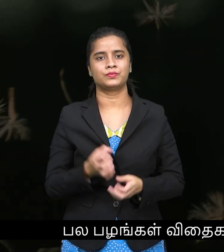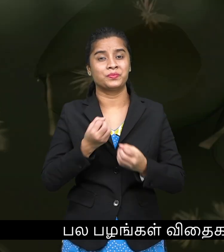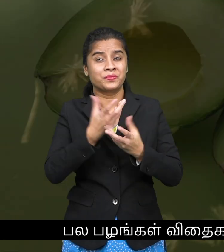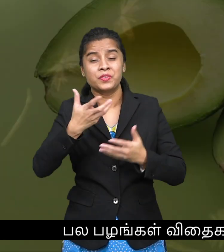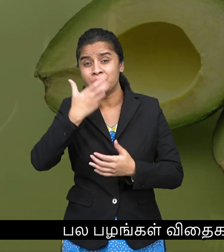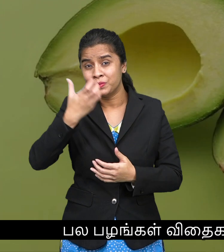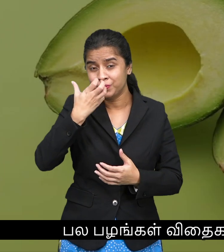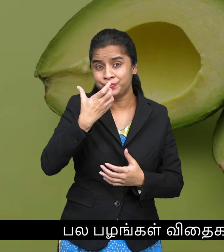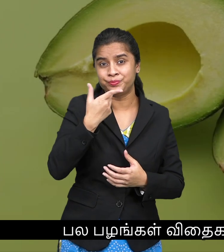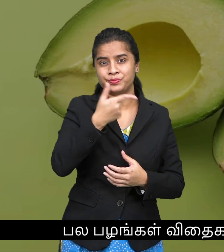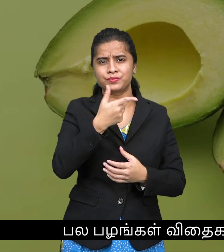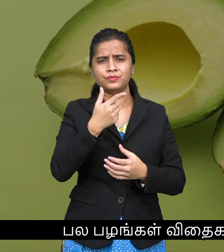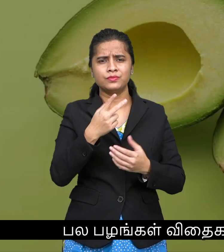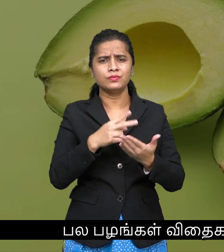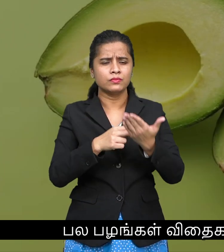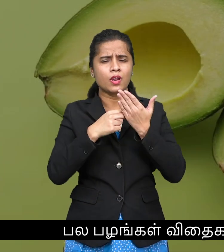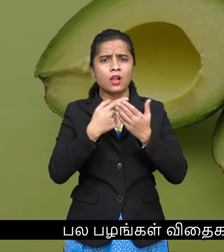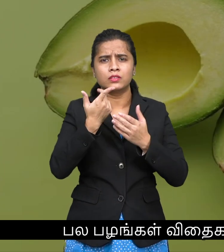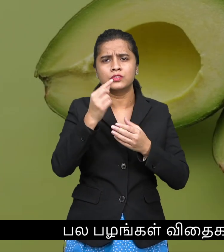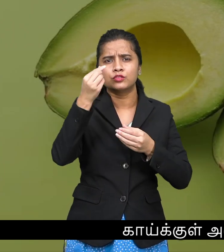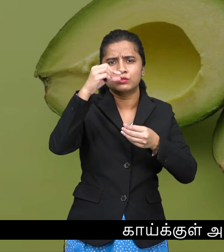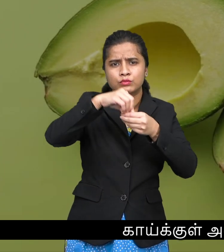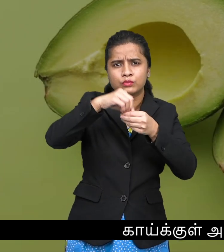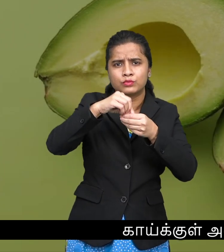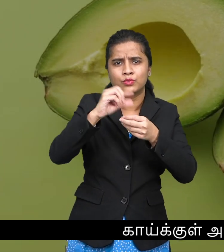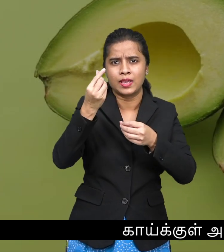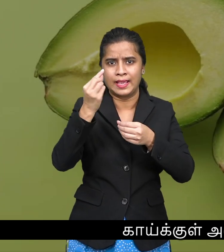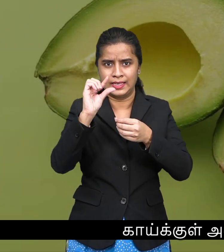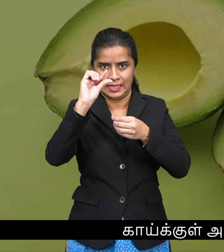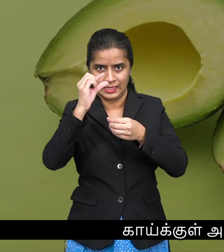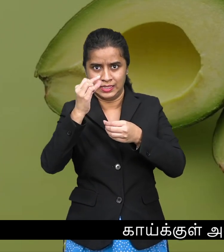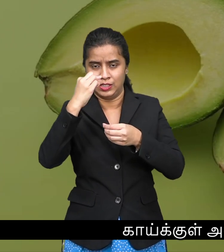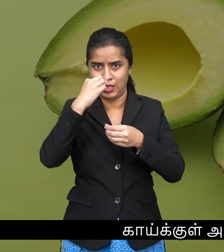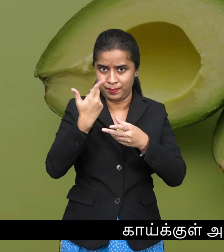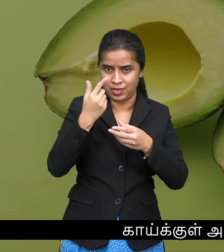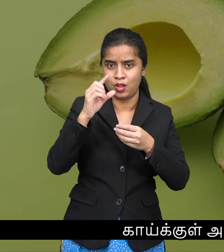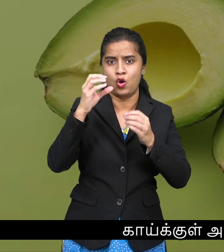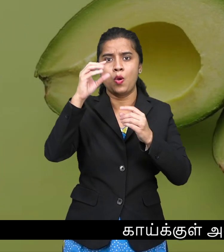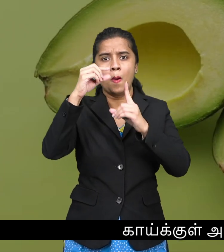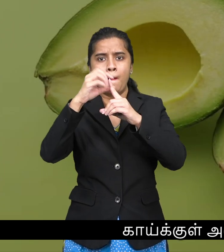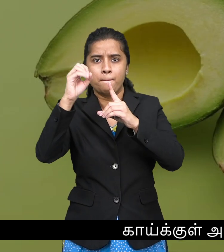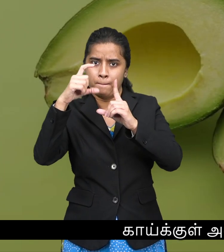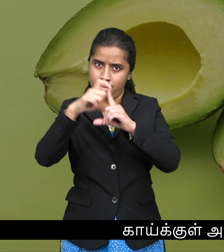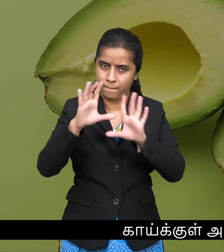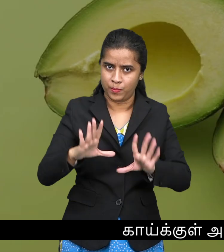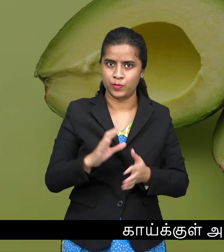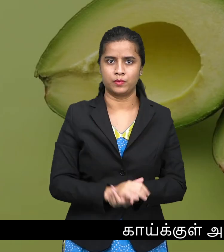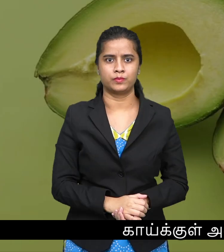பல பழங்கள் விதைகளை ஒரு கேப்சூல் அல்லது காய்க்குள் அடைத்து விடுகின்றன.